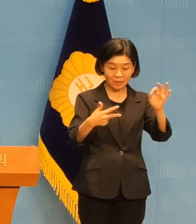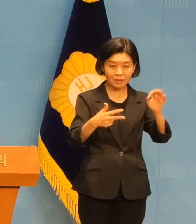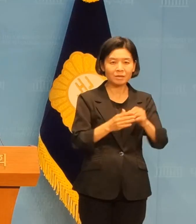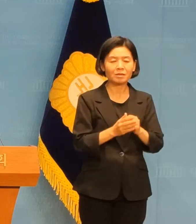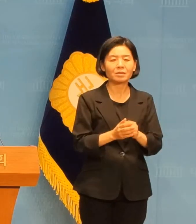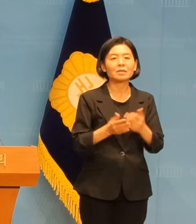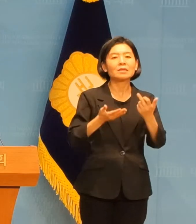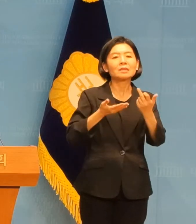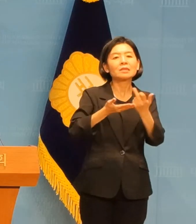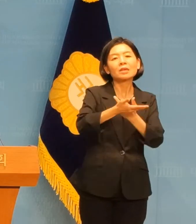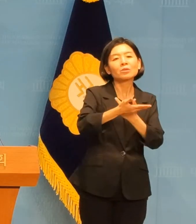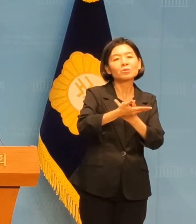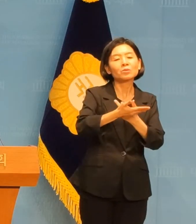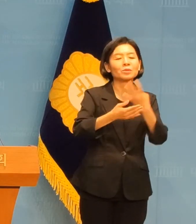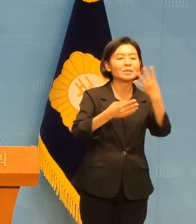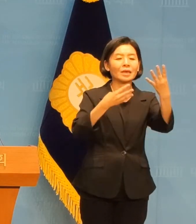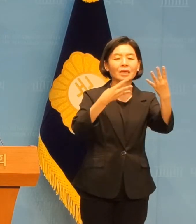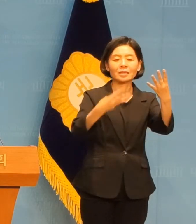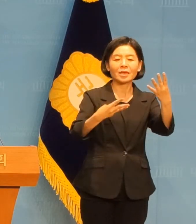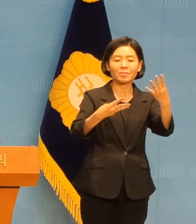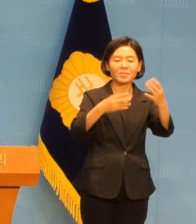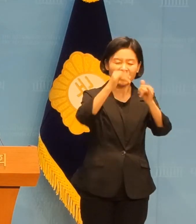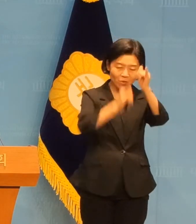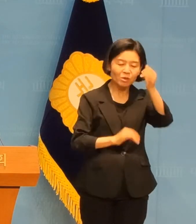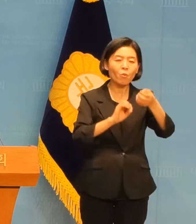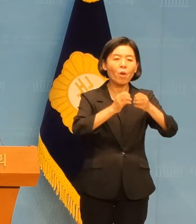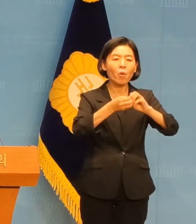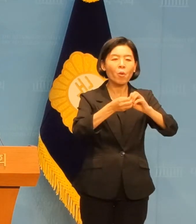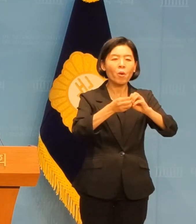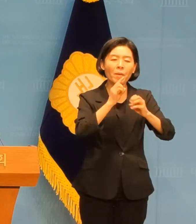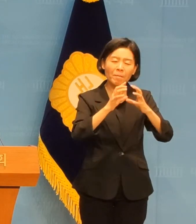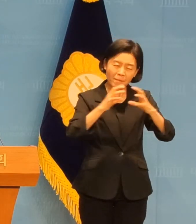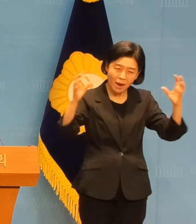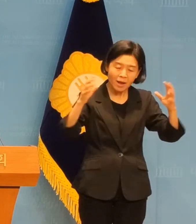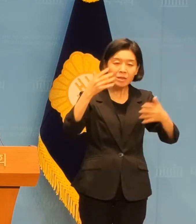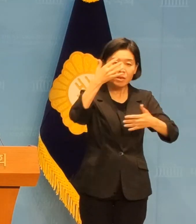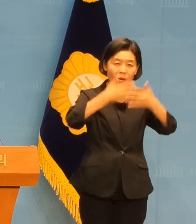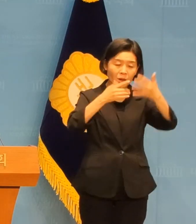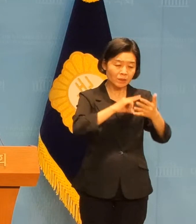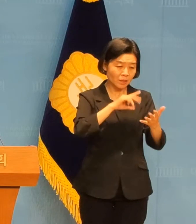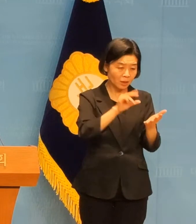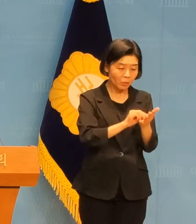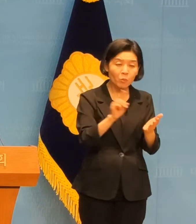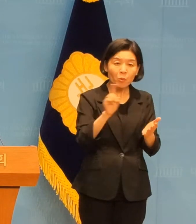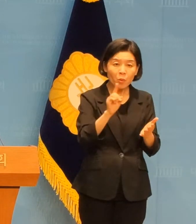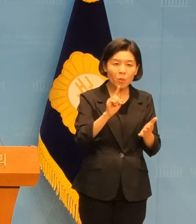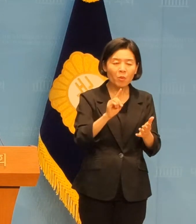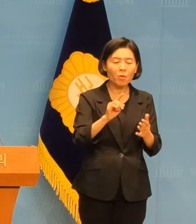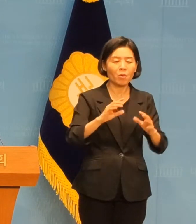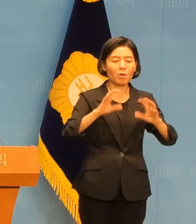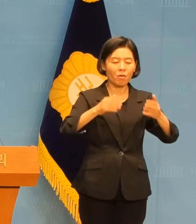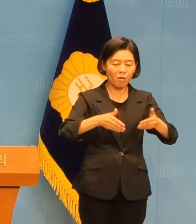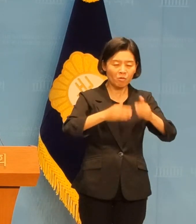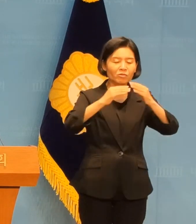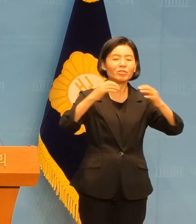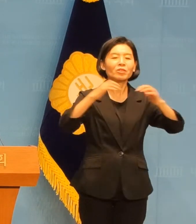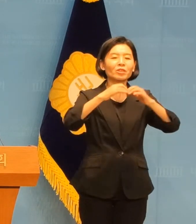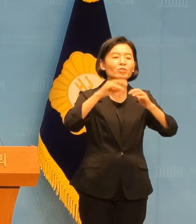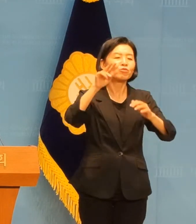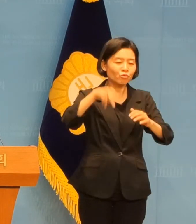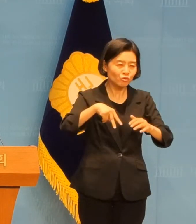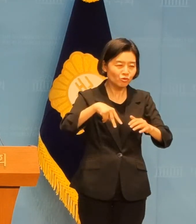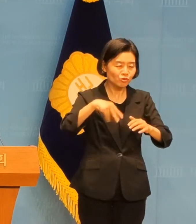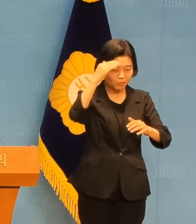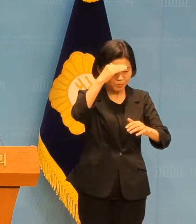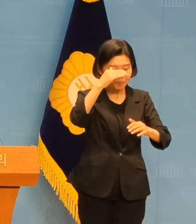4.3 역사 왜곡으로 논란이 된 건국전쟁2 영화를 관람한 뒤 역사를 바라보는 다양한